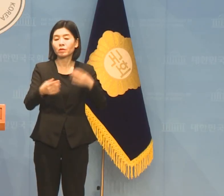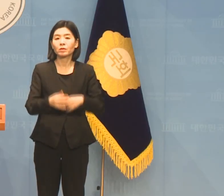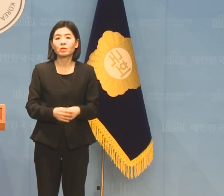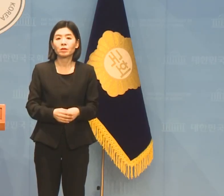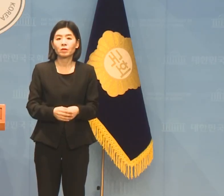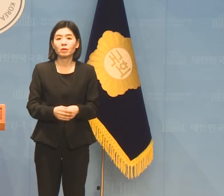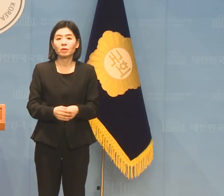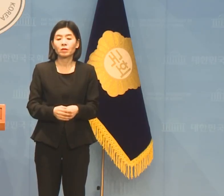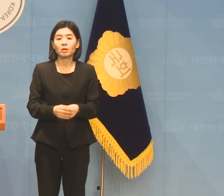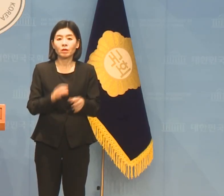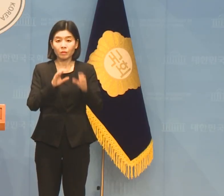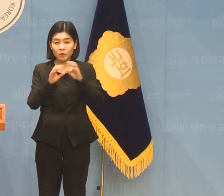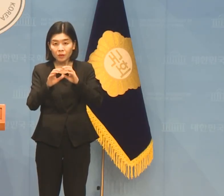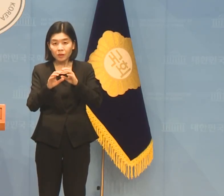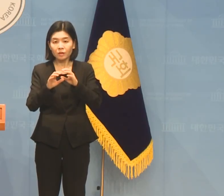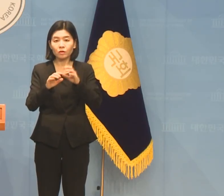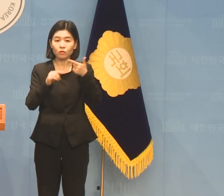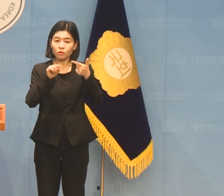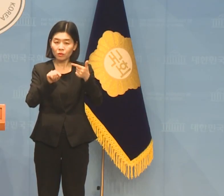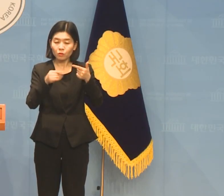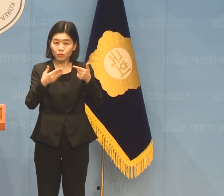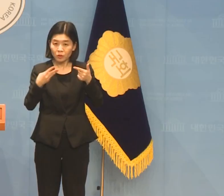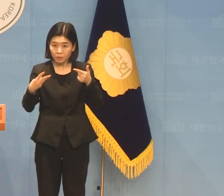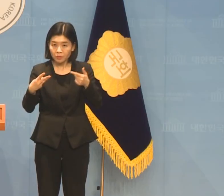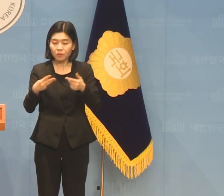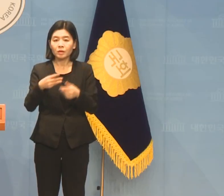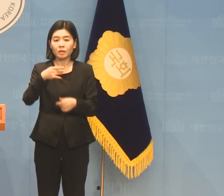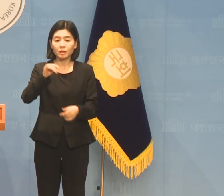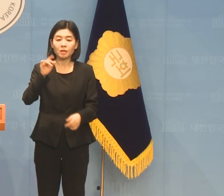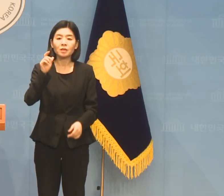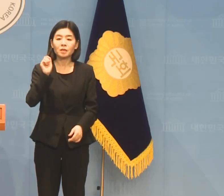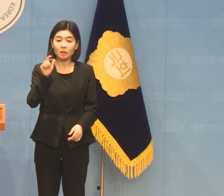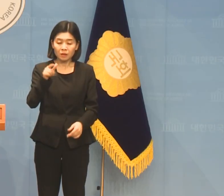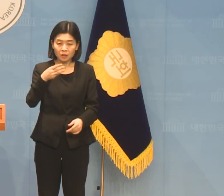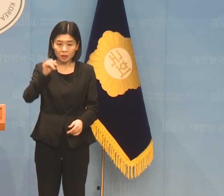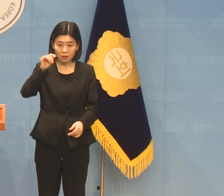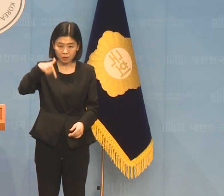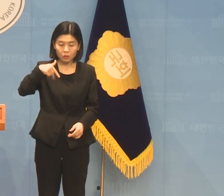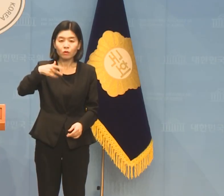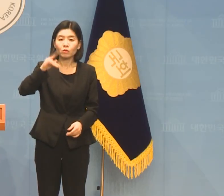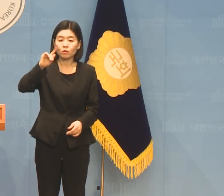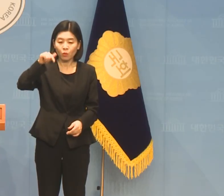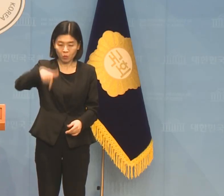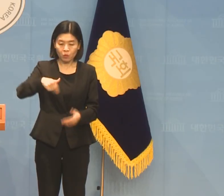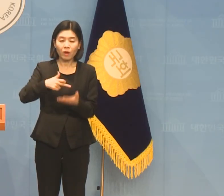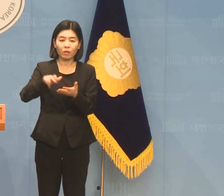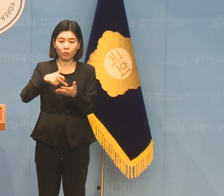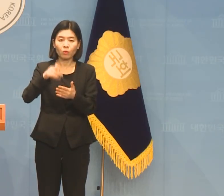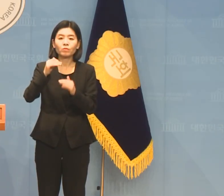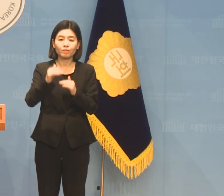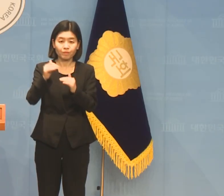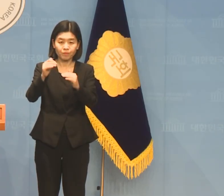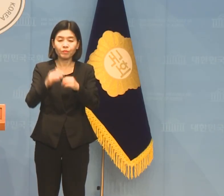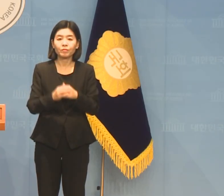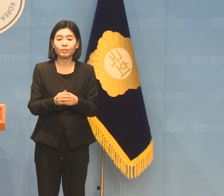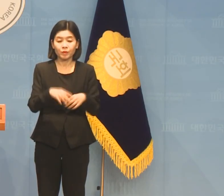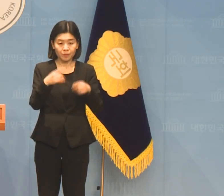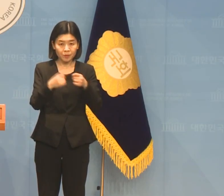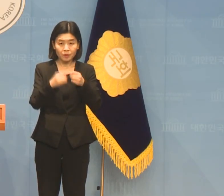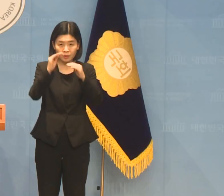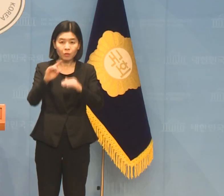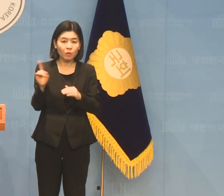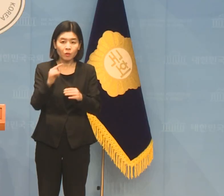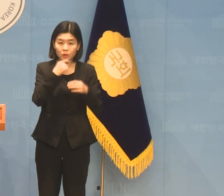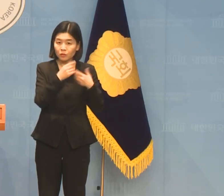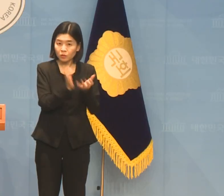커뮤니티 6.93%, 틱톡 4.10% 순으로 제보되었습니다. 제보 내용을 말씀드리겠습니다. 첫 번째로는 민주당